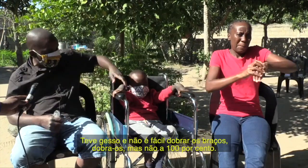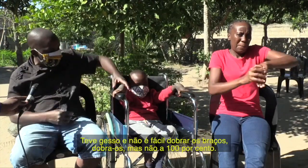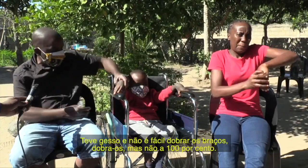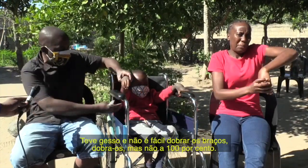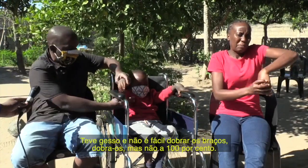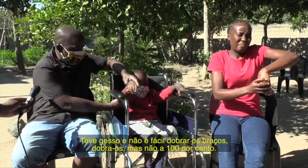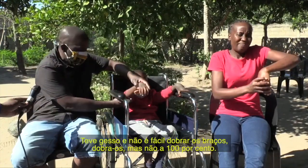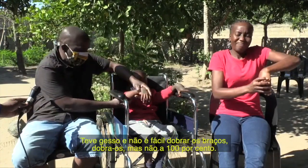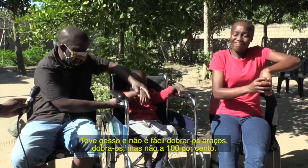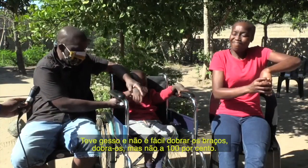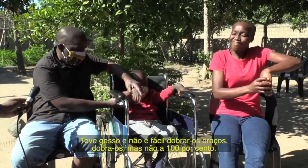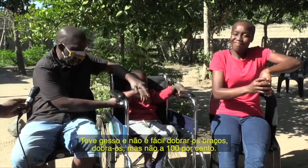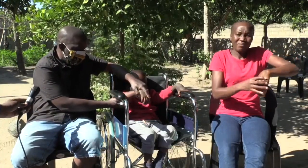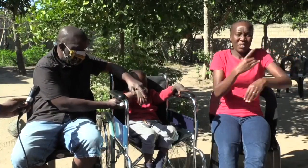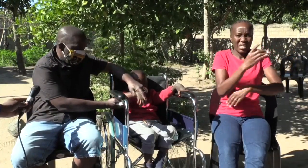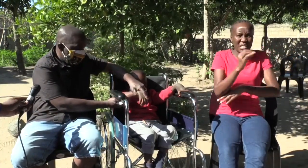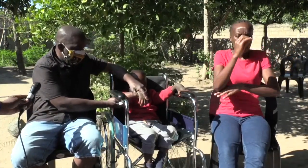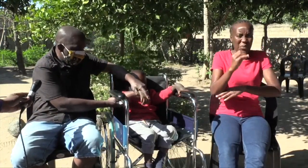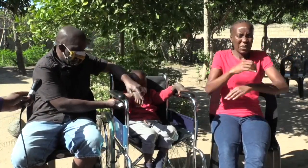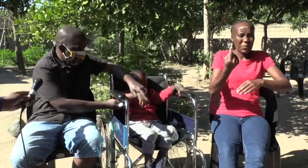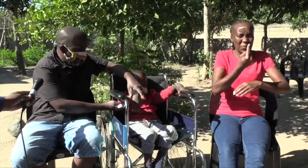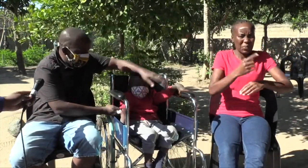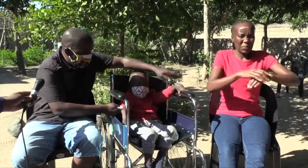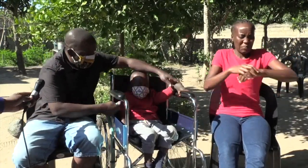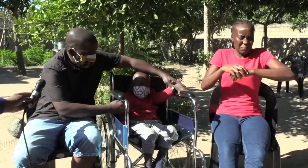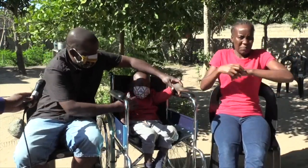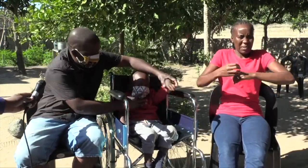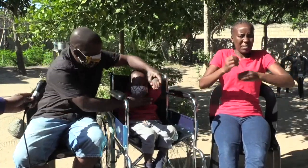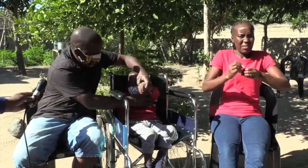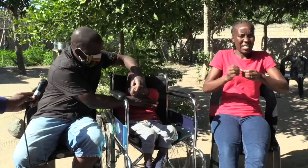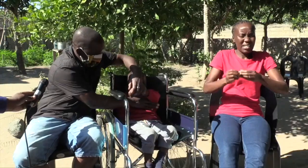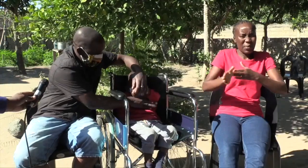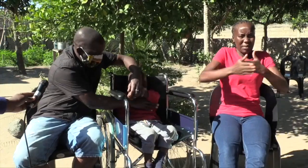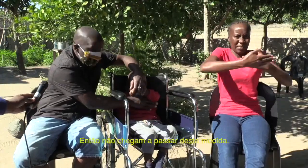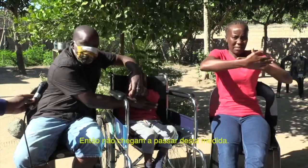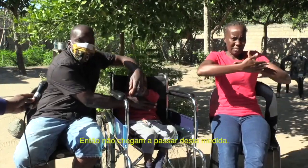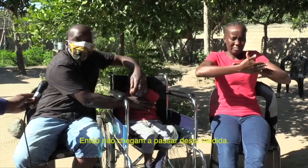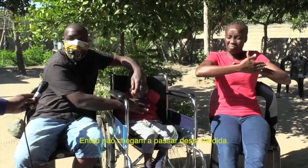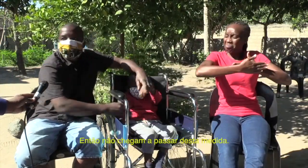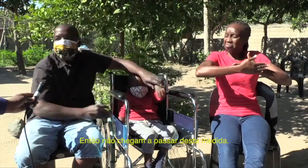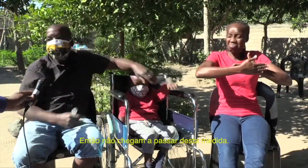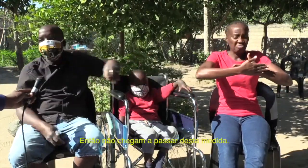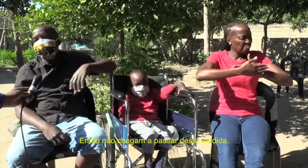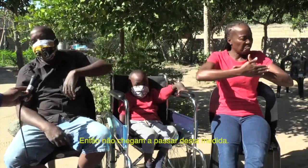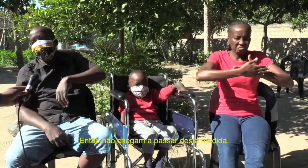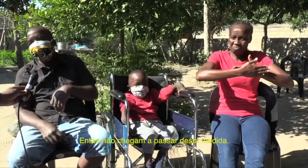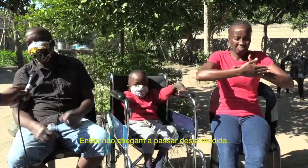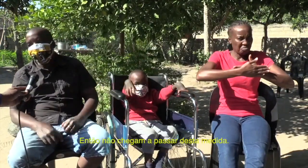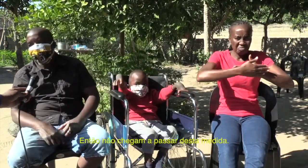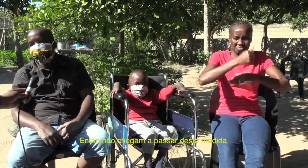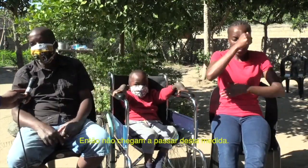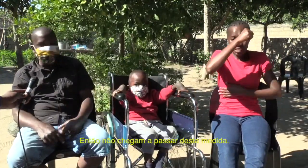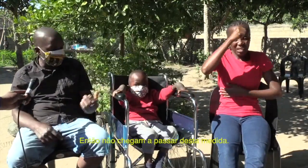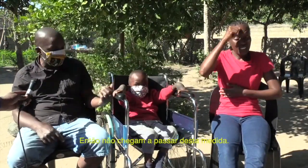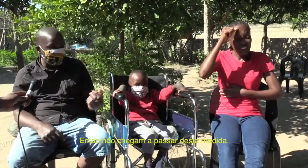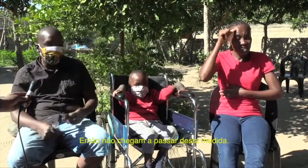assim 100% as duas mãos assim então não chegam a passar muito